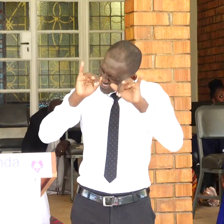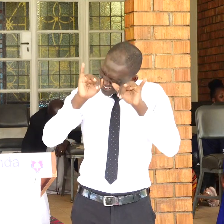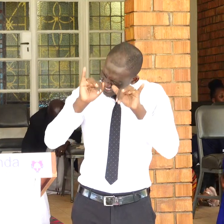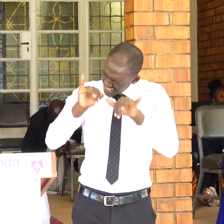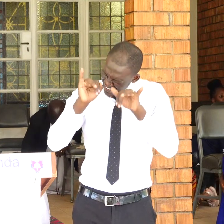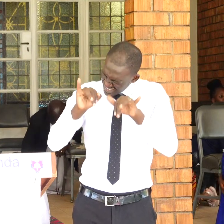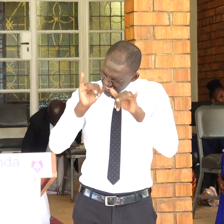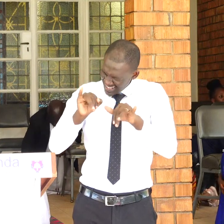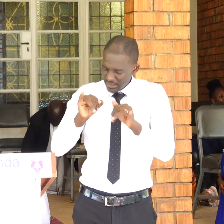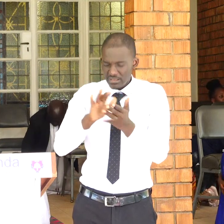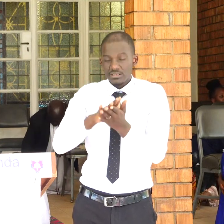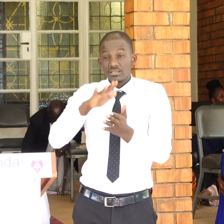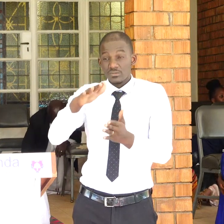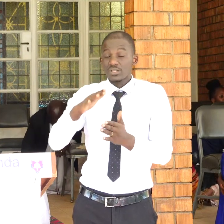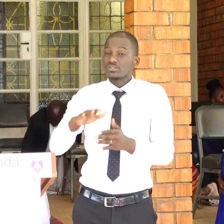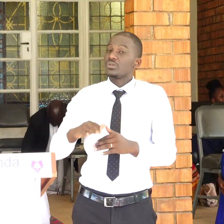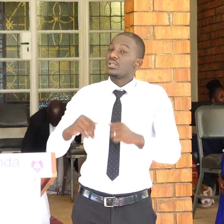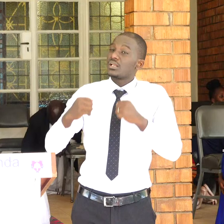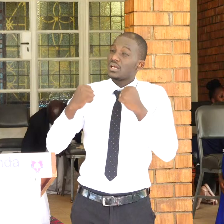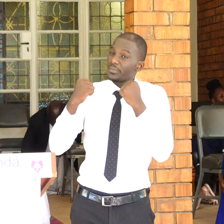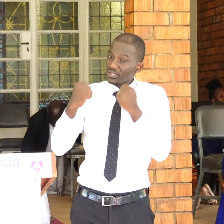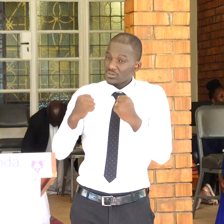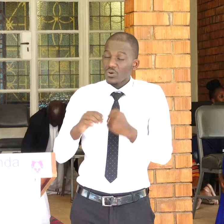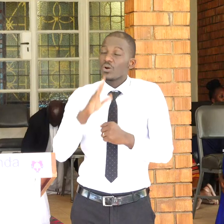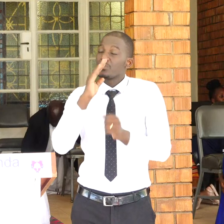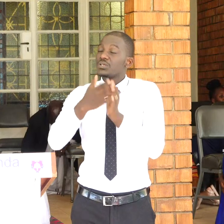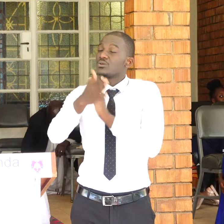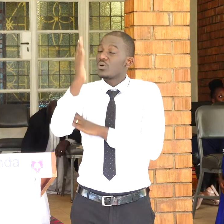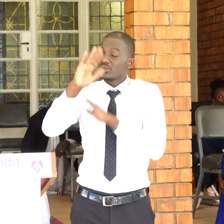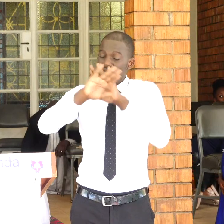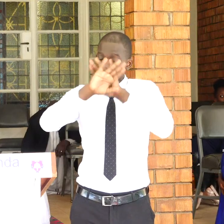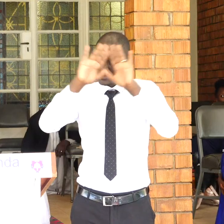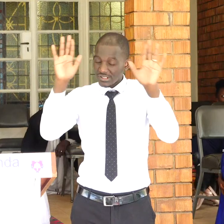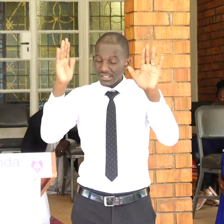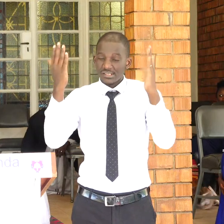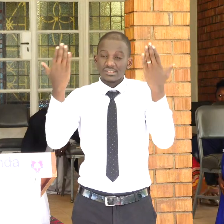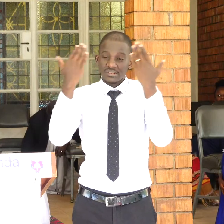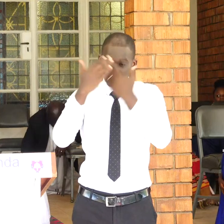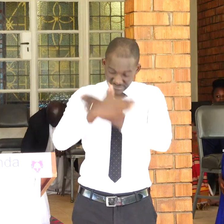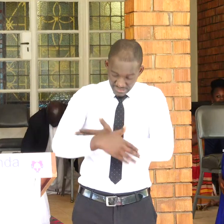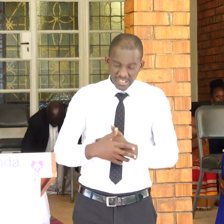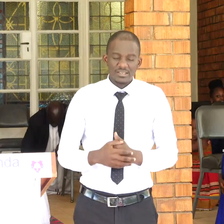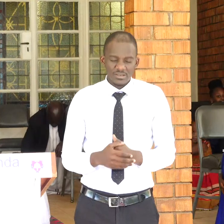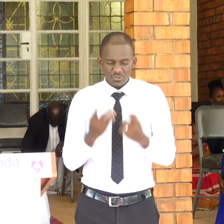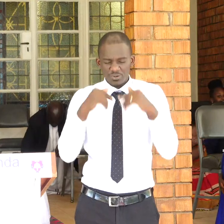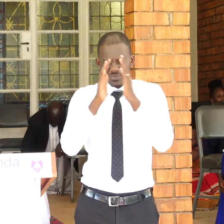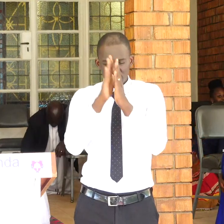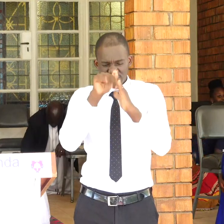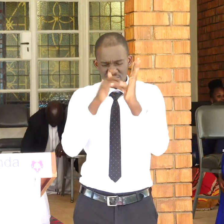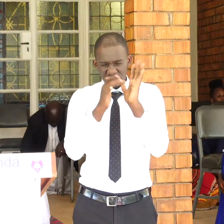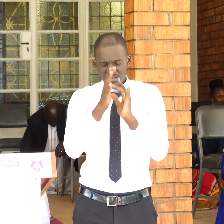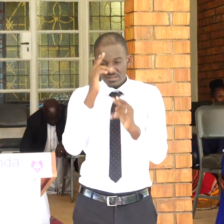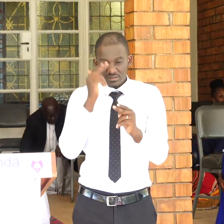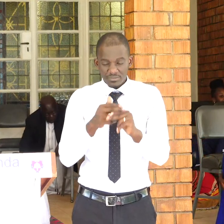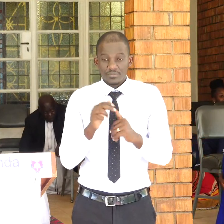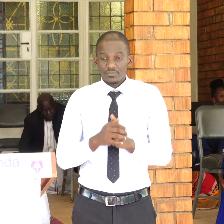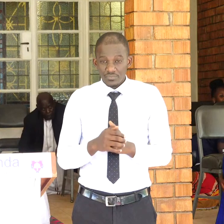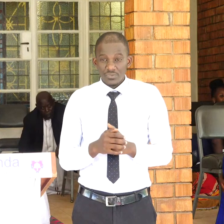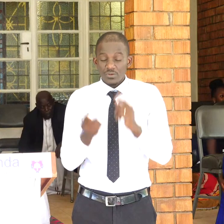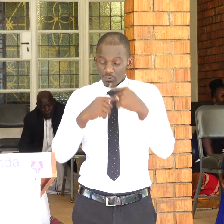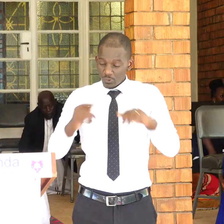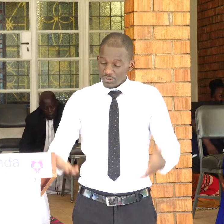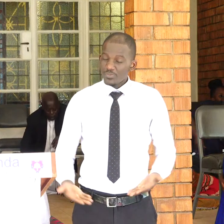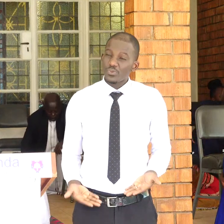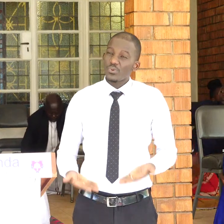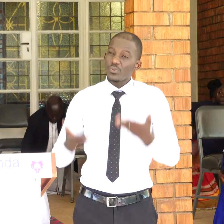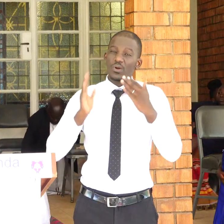n'amaanyi go obere Katonda emisana n'ekiro mu linnya erya Yesu Kristo mwetusabidde tusitula famili